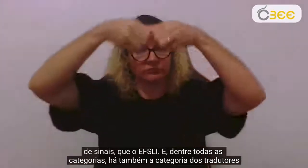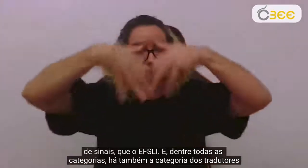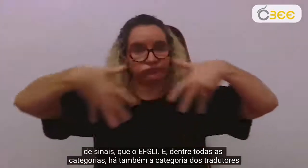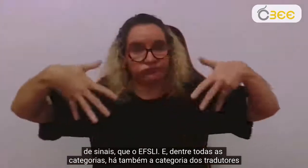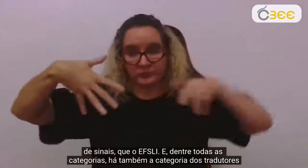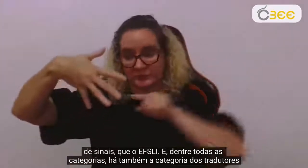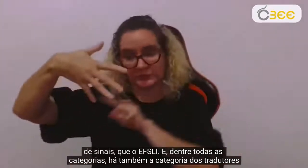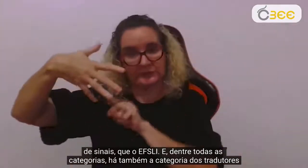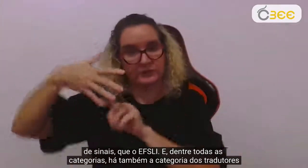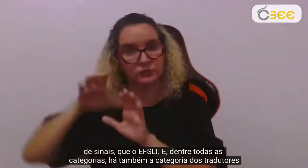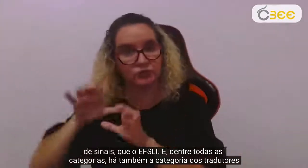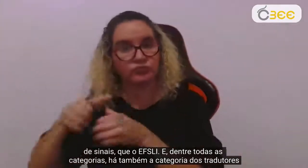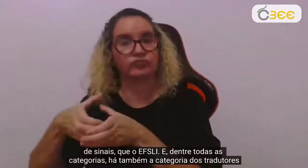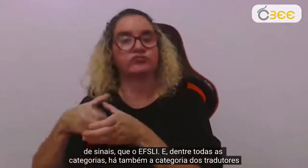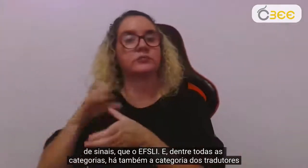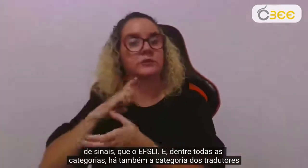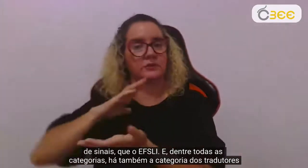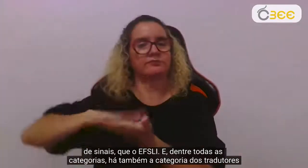EFSLI.